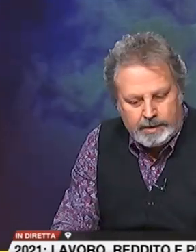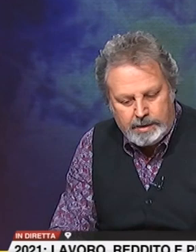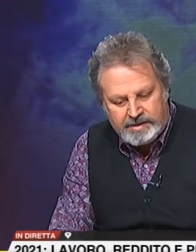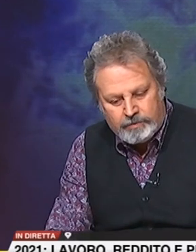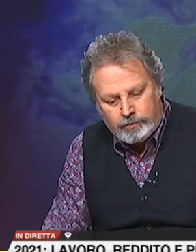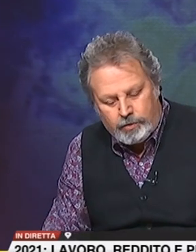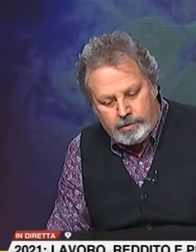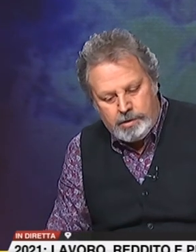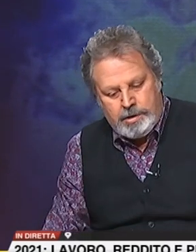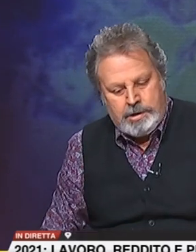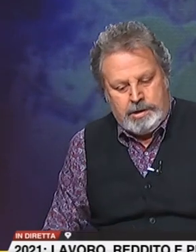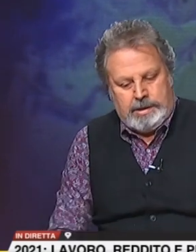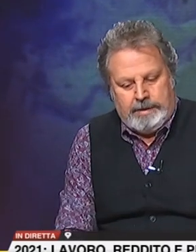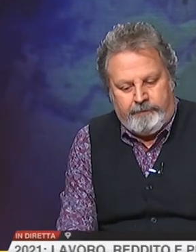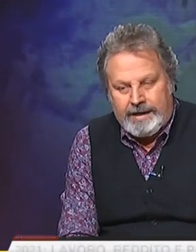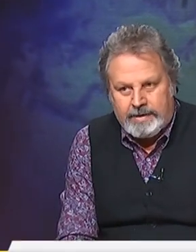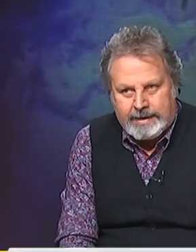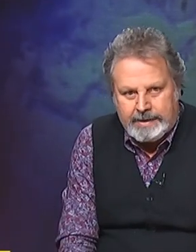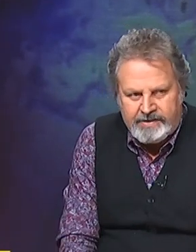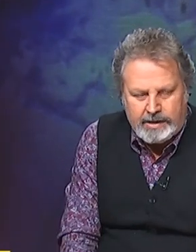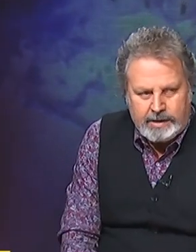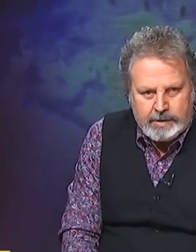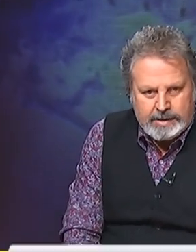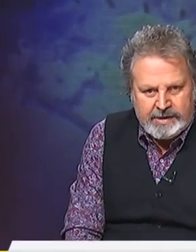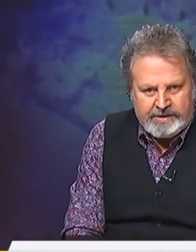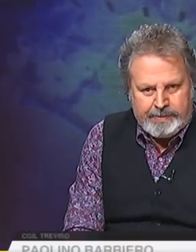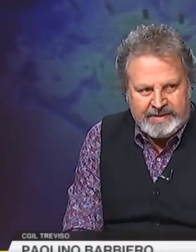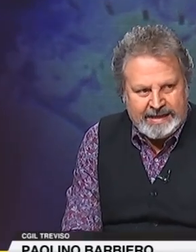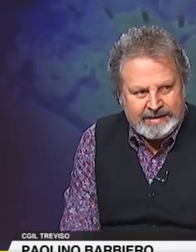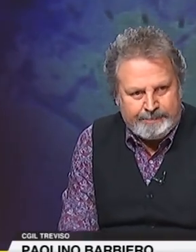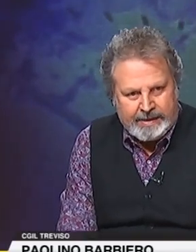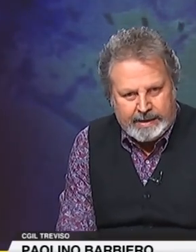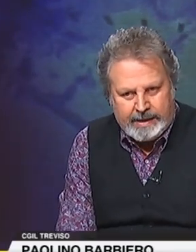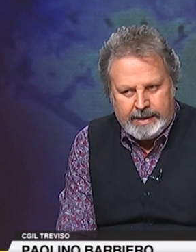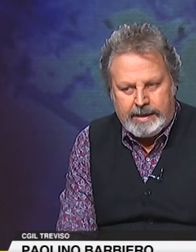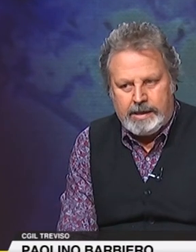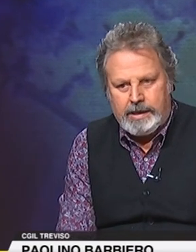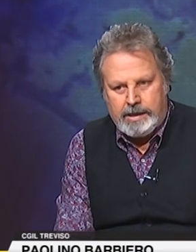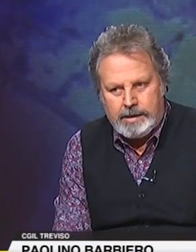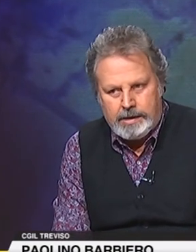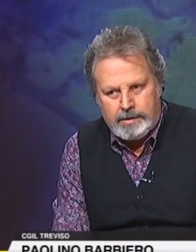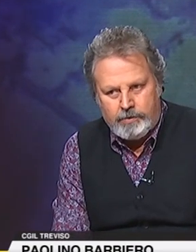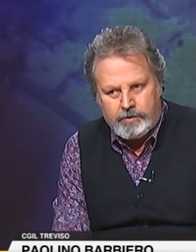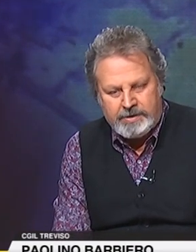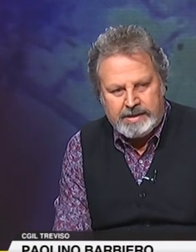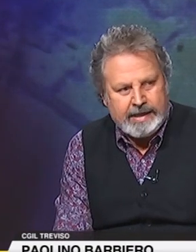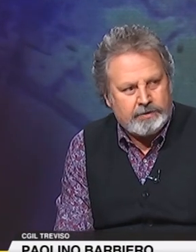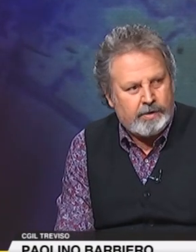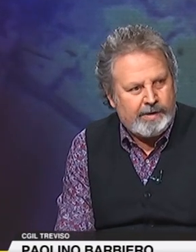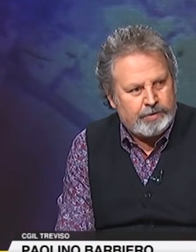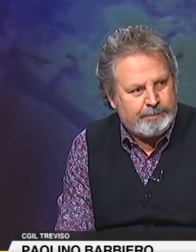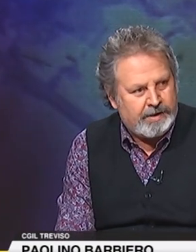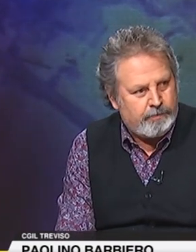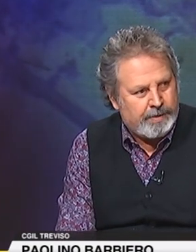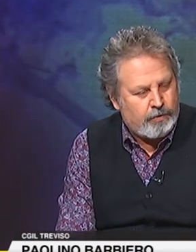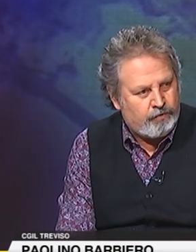Beh, innanzitutto questa crisi è una crisi pesante perché noi come sindacato